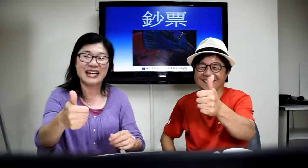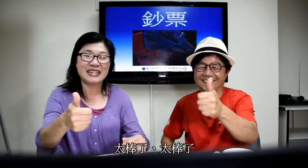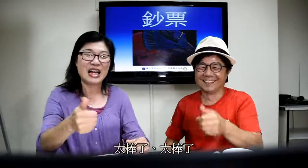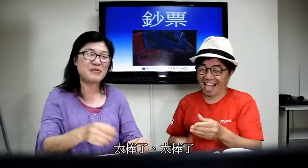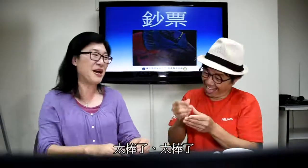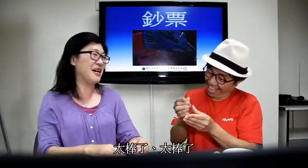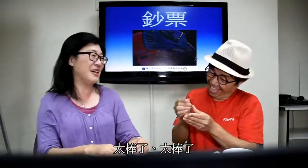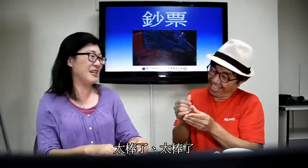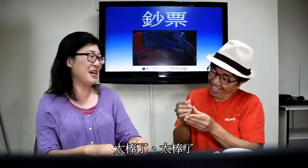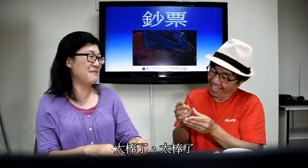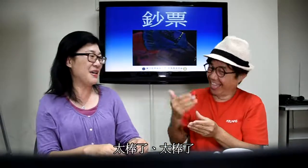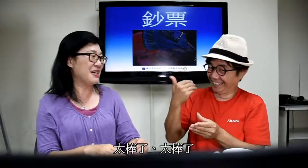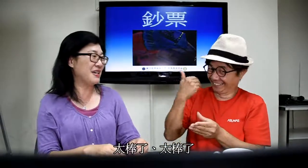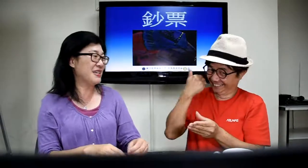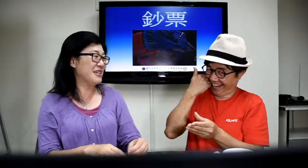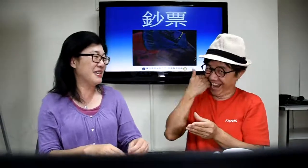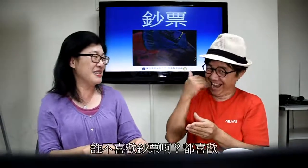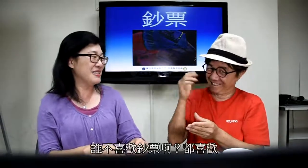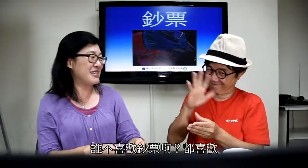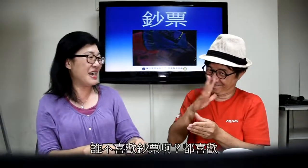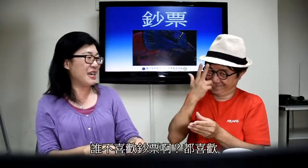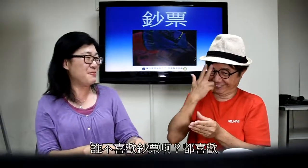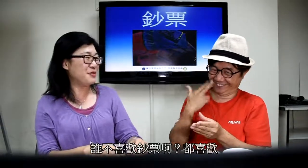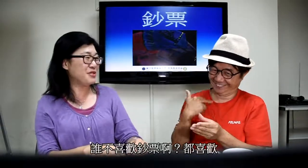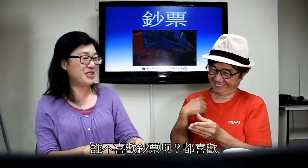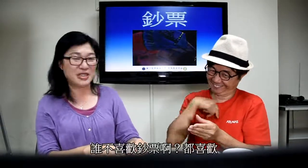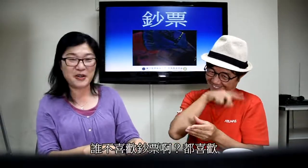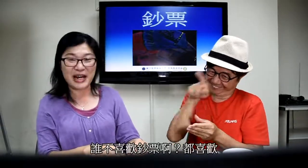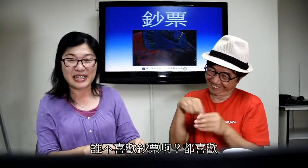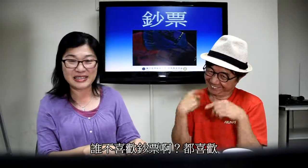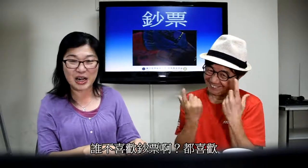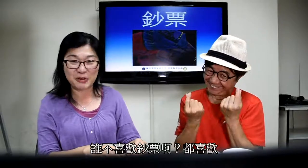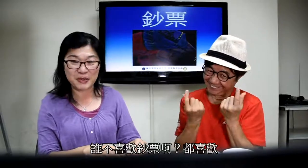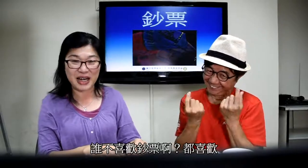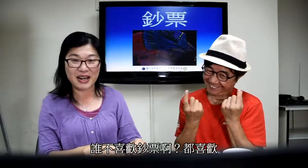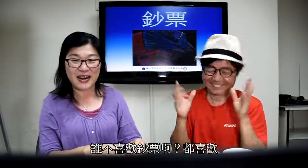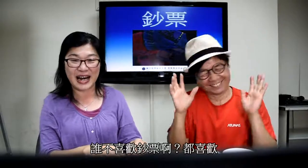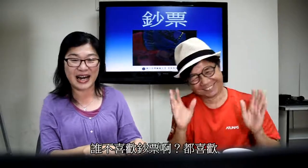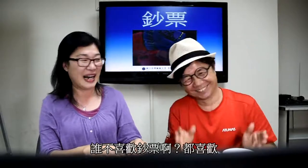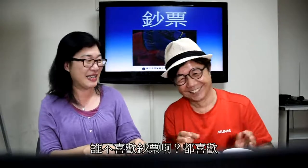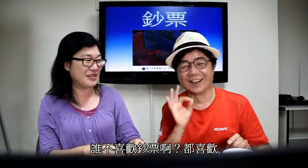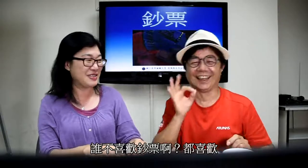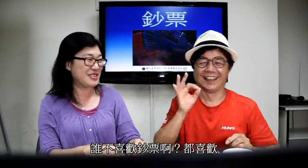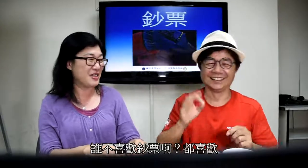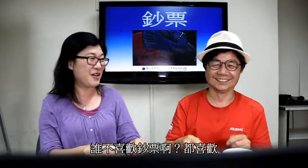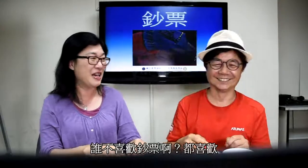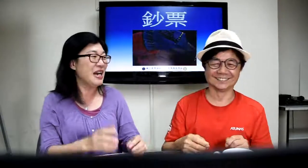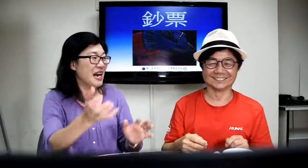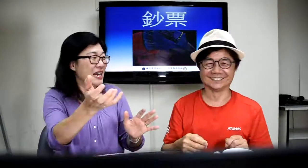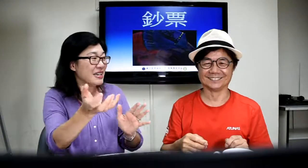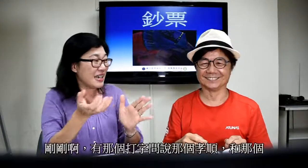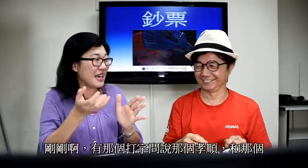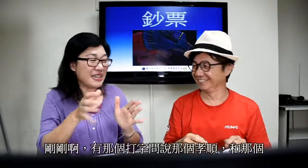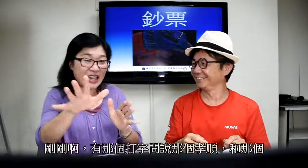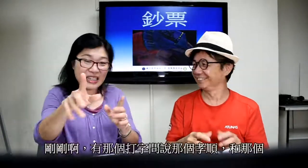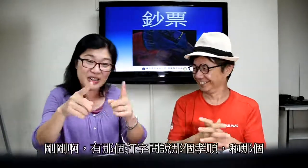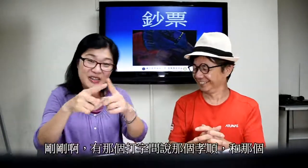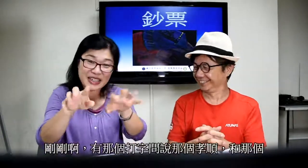太棒了，太棒了，谁不喜欢钞票啊？都喜欢。刚刚呢，有那个打